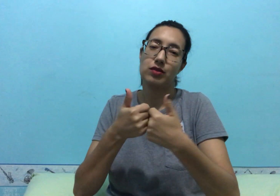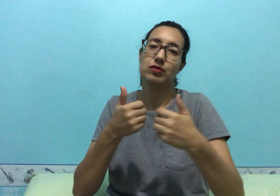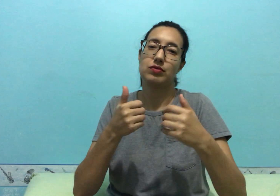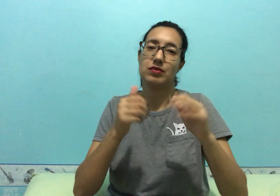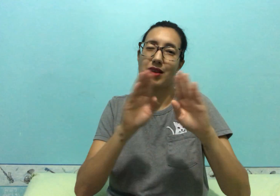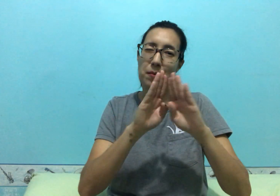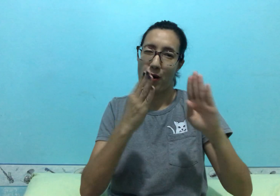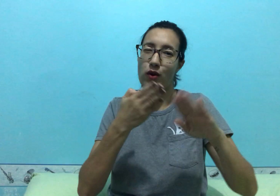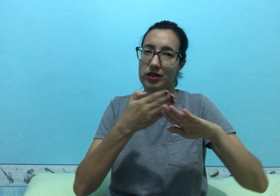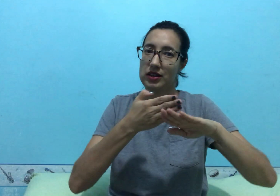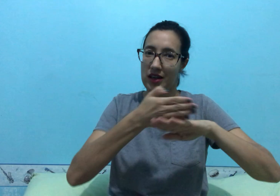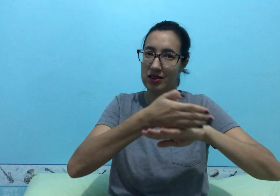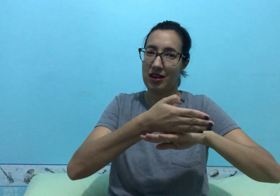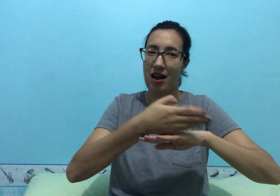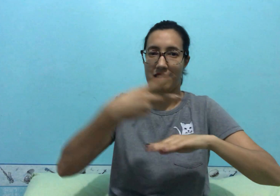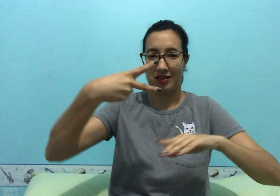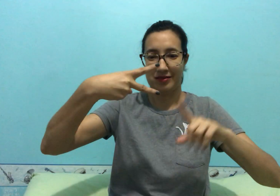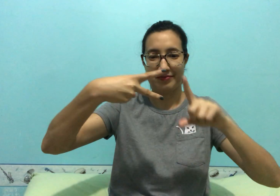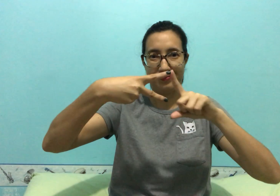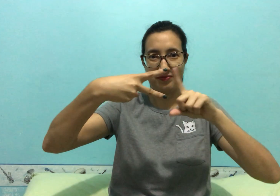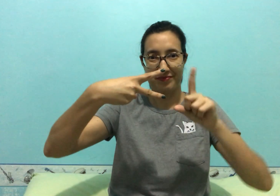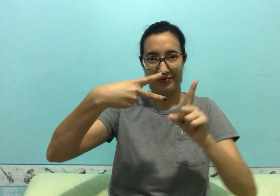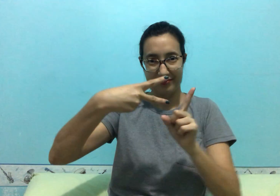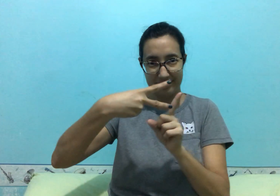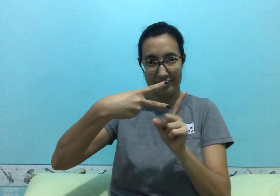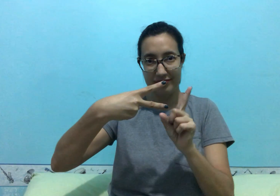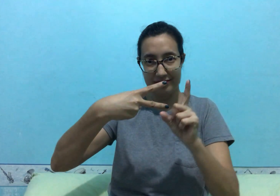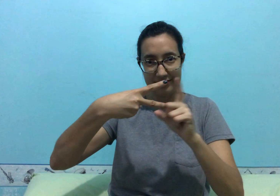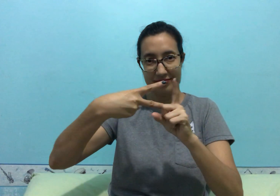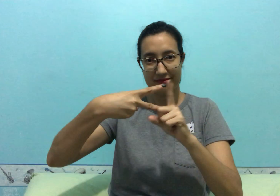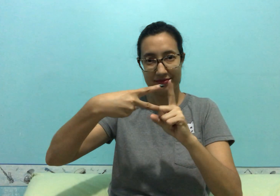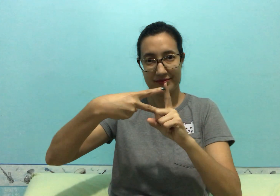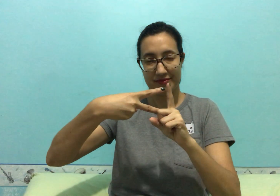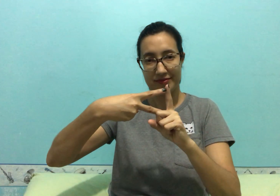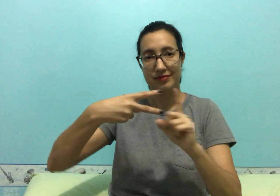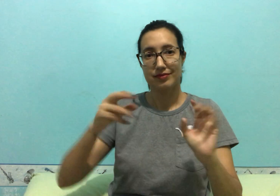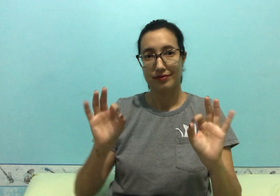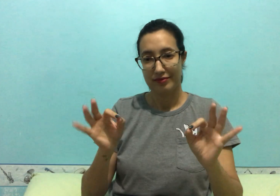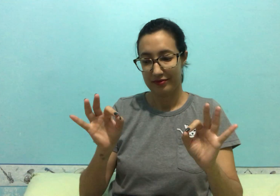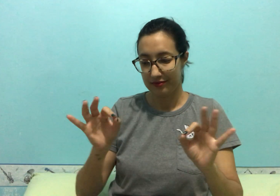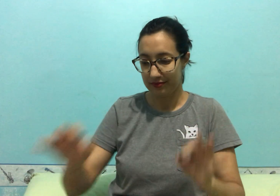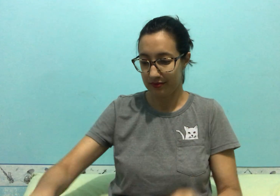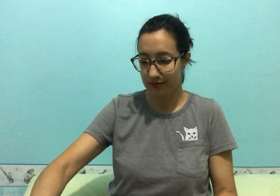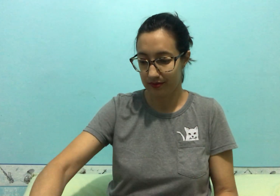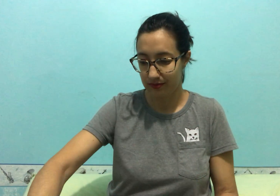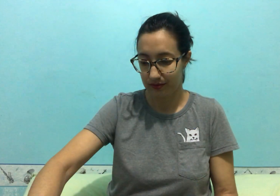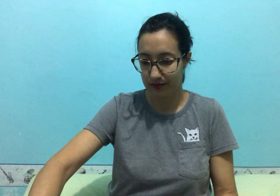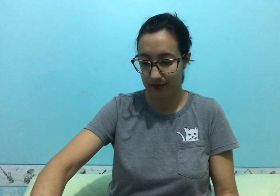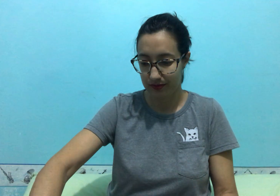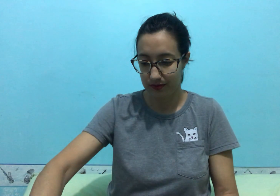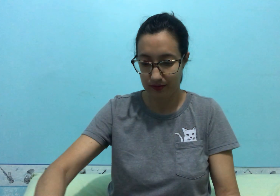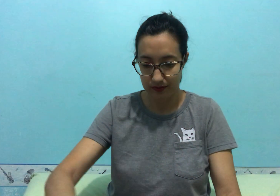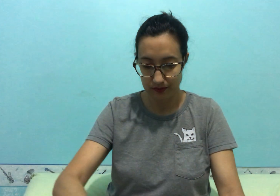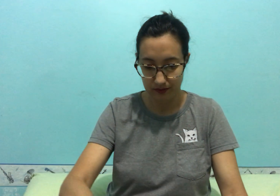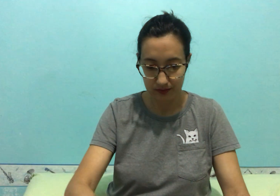começar dos que estão mais internos, mais próximos às entradas, e em seguida ir